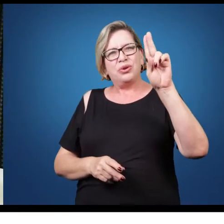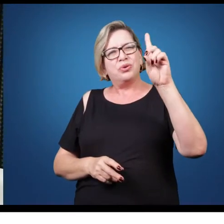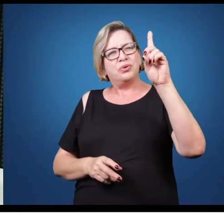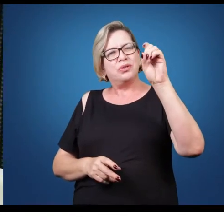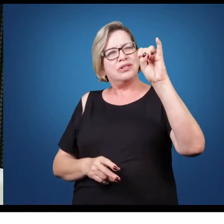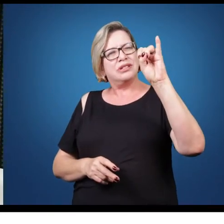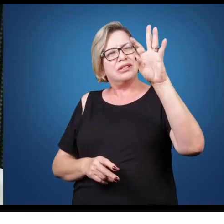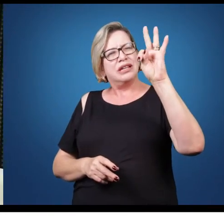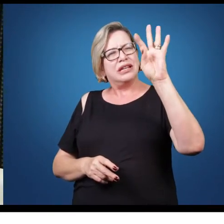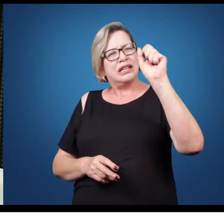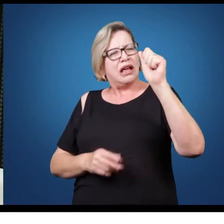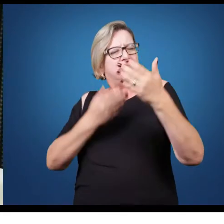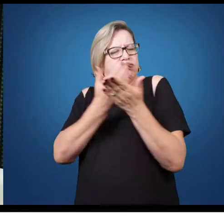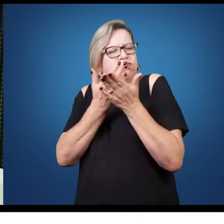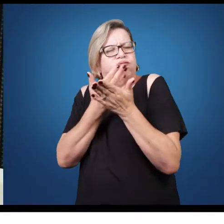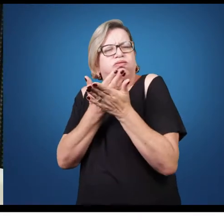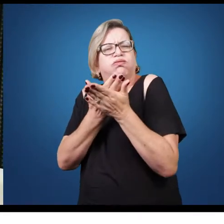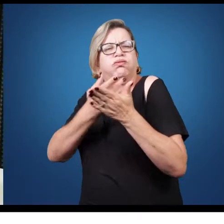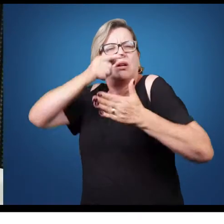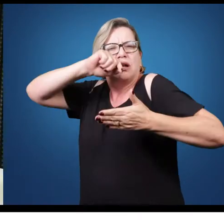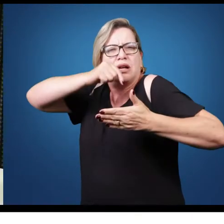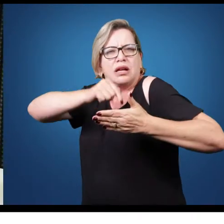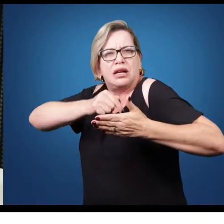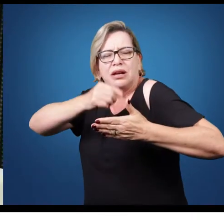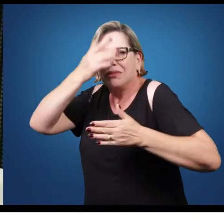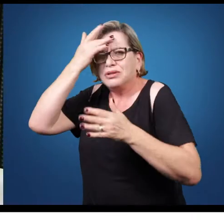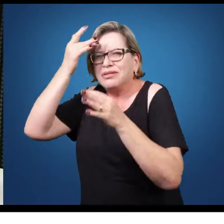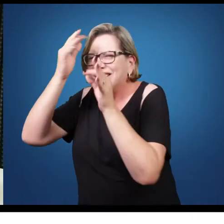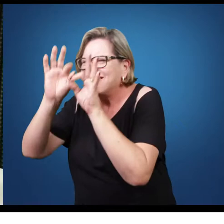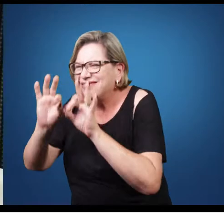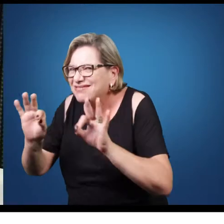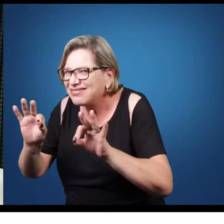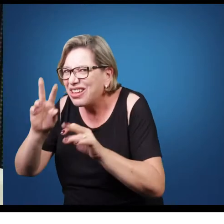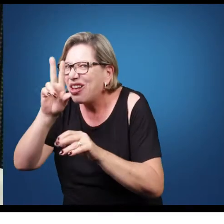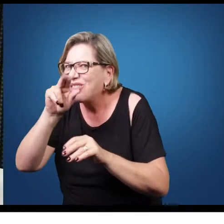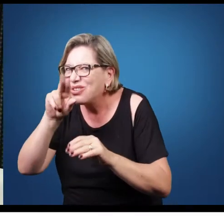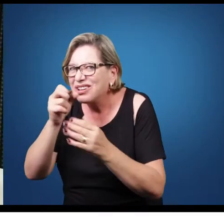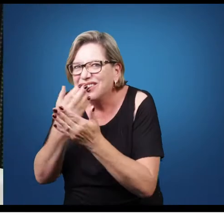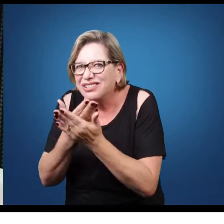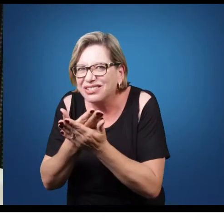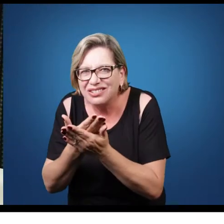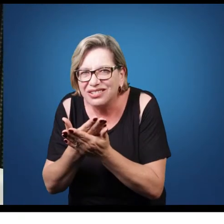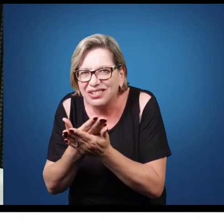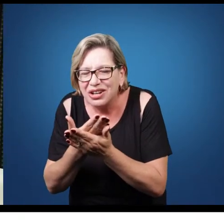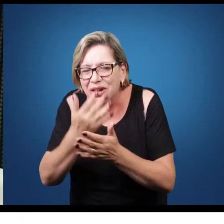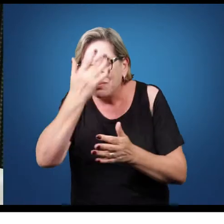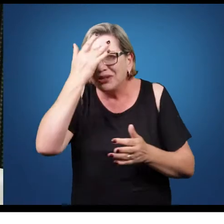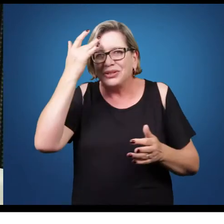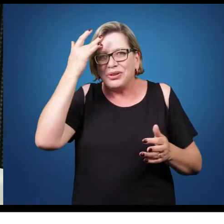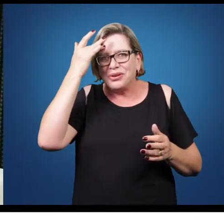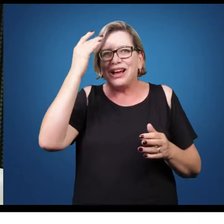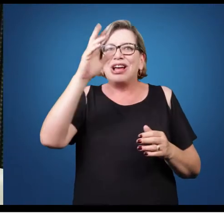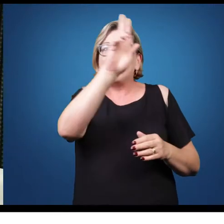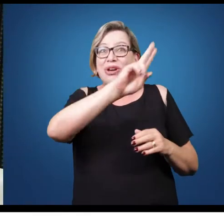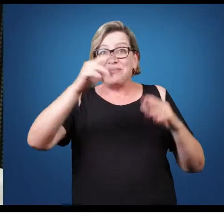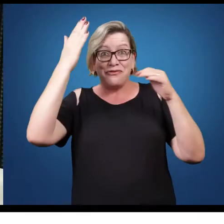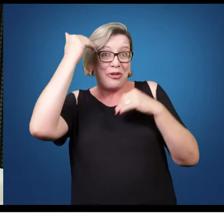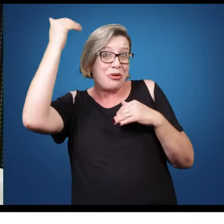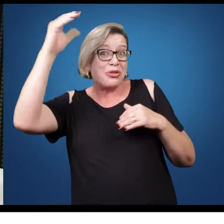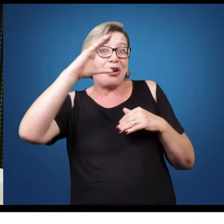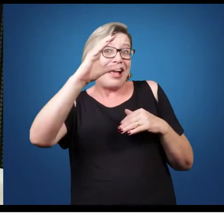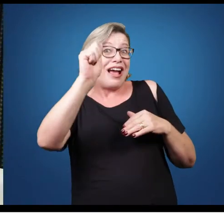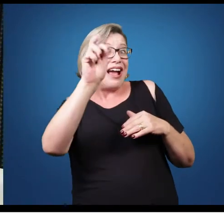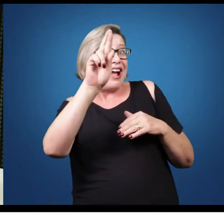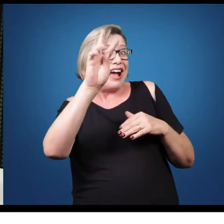seja o estudo então quer dizer que o cartola não estudou é fazer uma música de pixinguinha no demanda nenhum tipo de esforço estudo